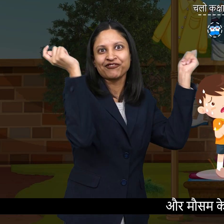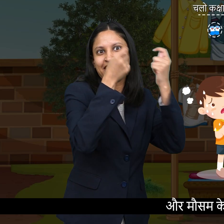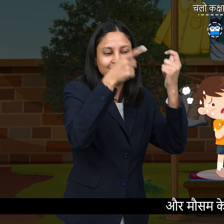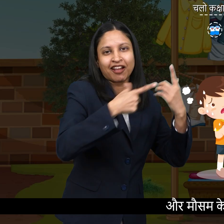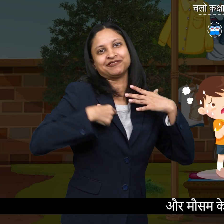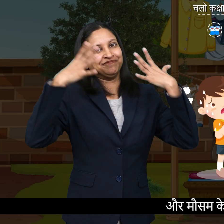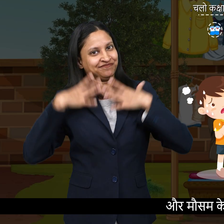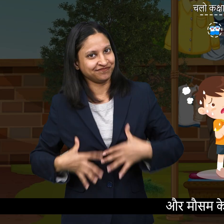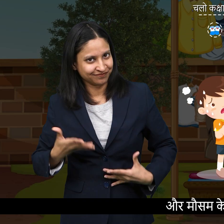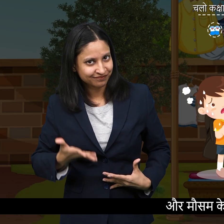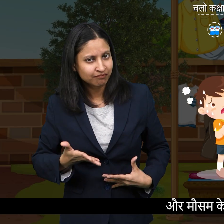भी।